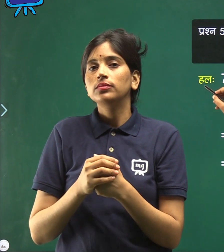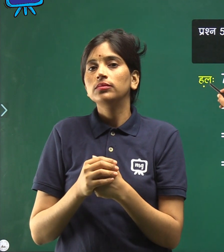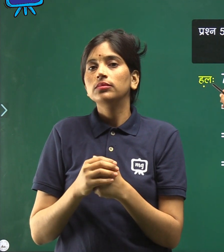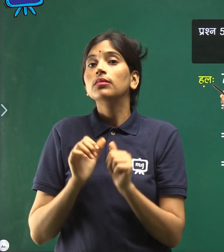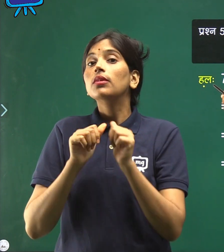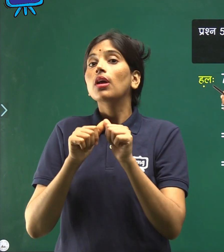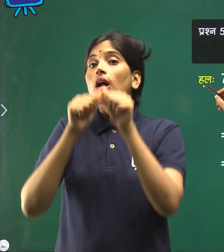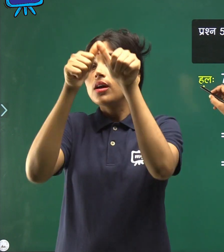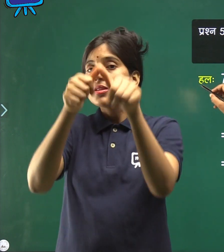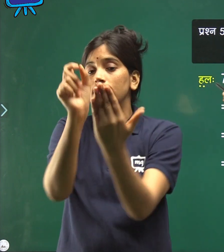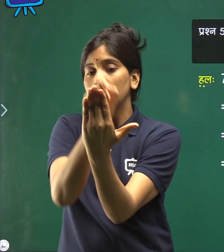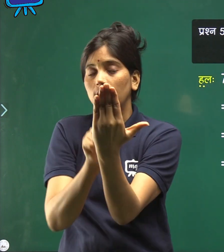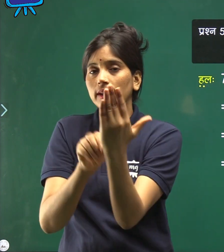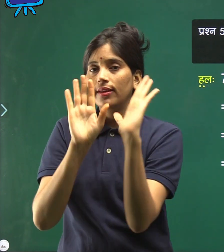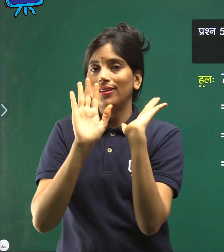हल लिखा